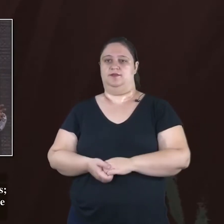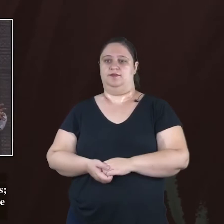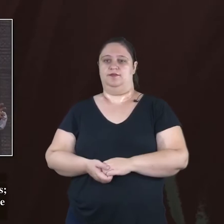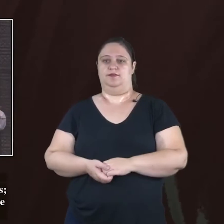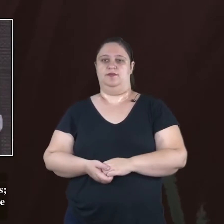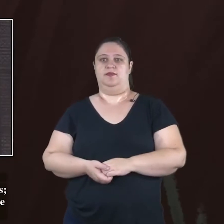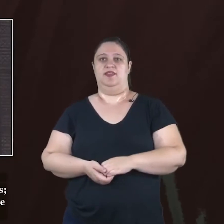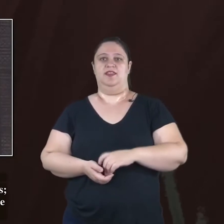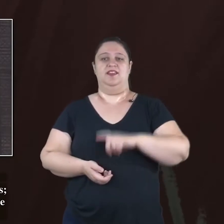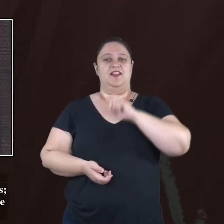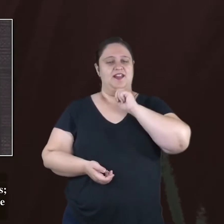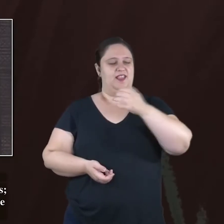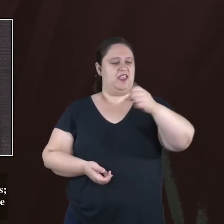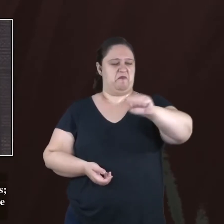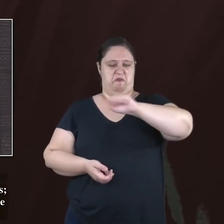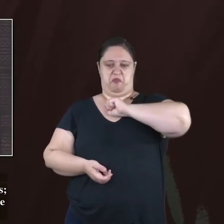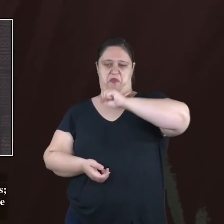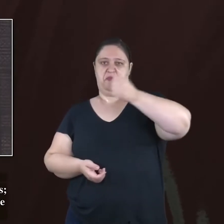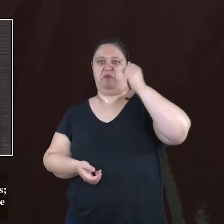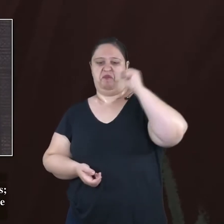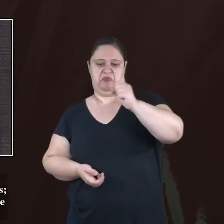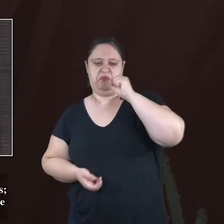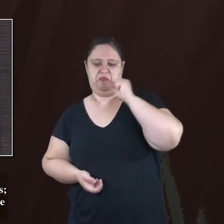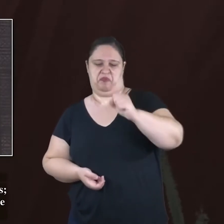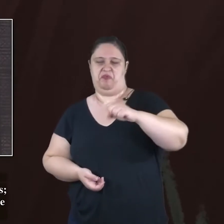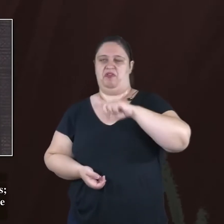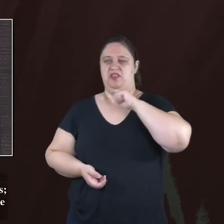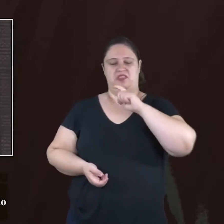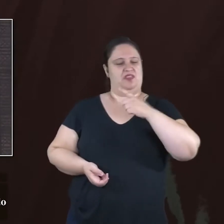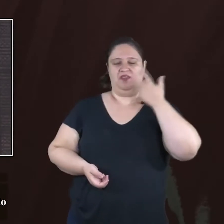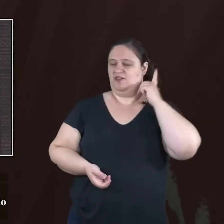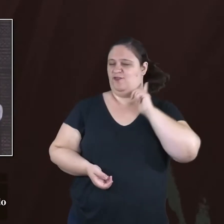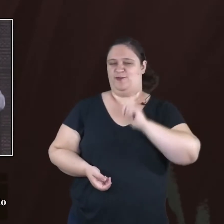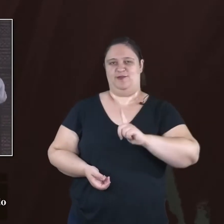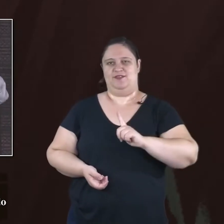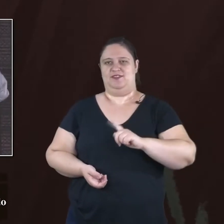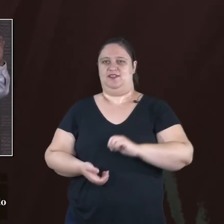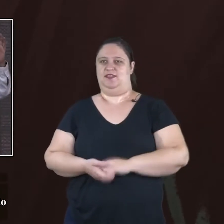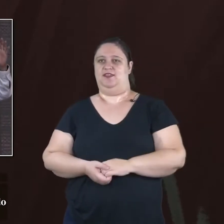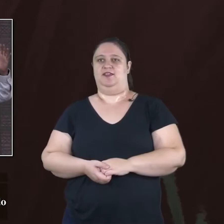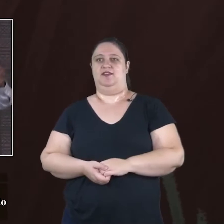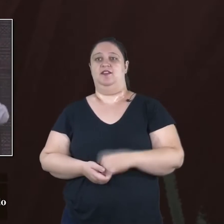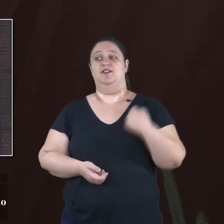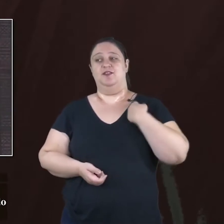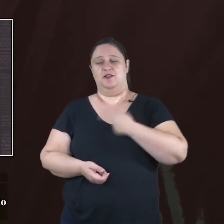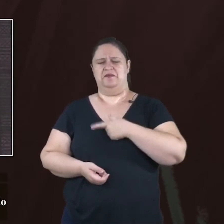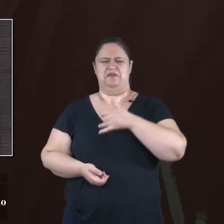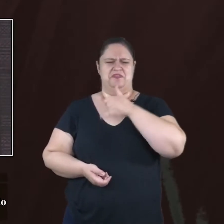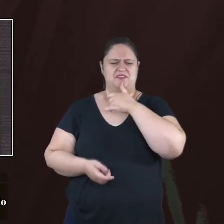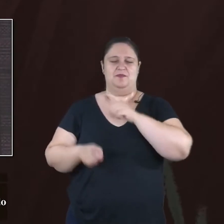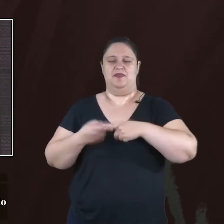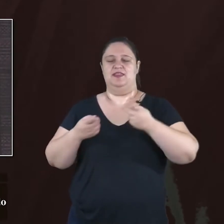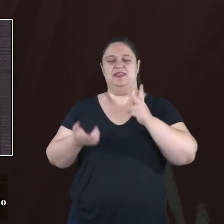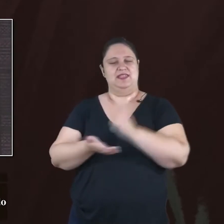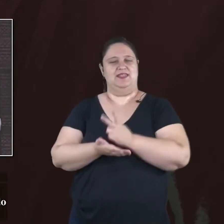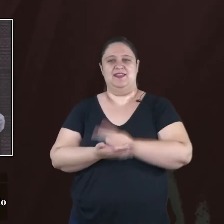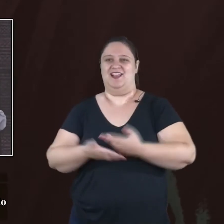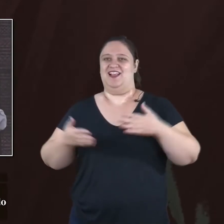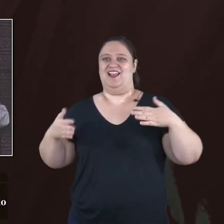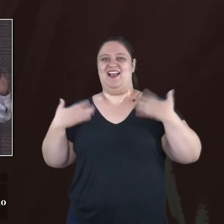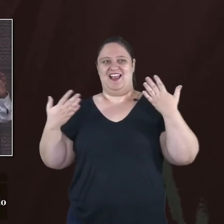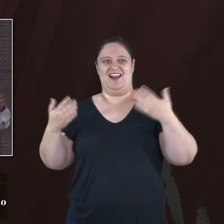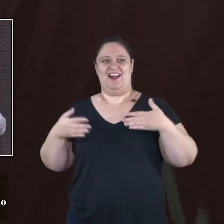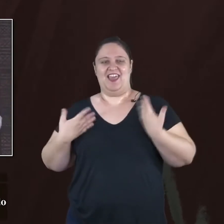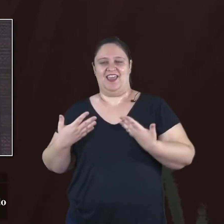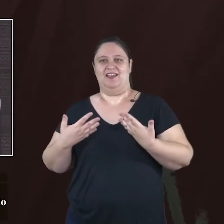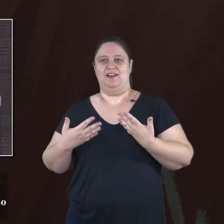nos matar, né? Como castigados, porém não mortos, entristecidos, mas sempre alegres. Pobres, mas enriquecendo